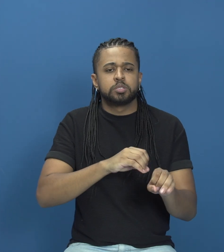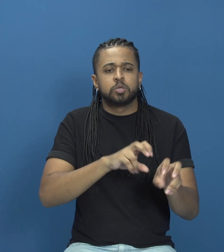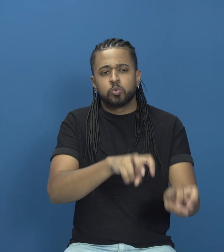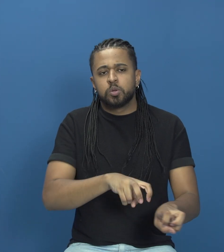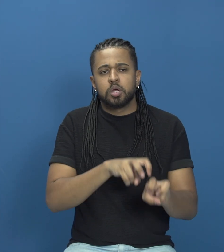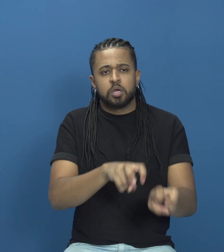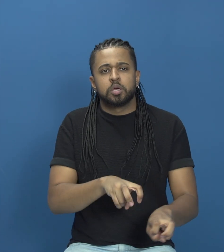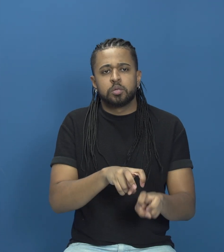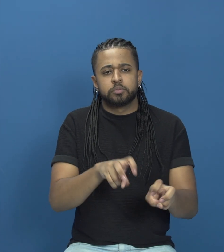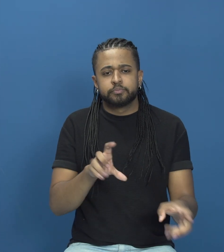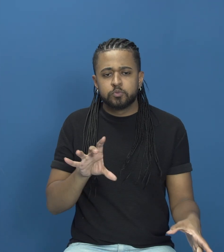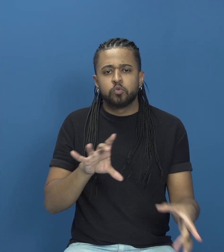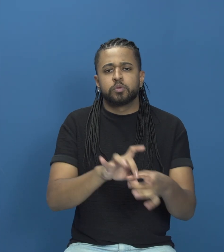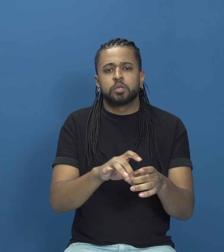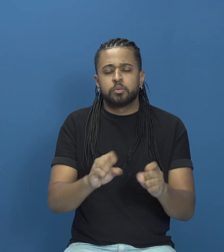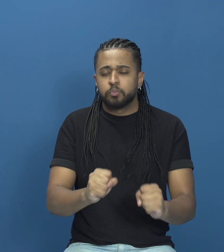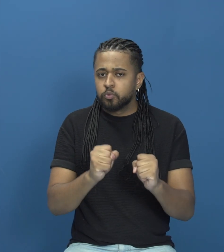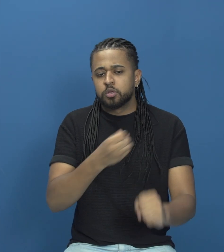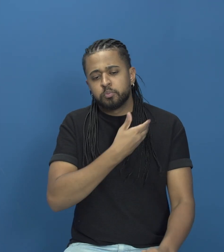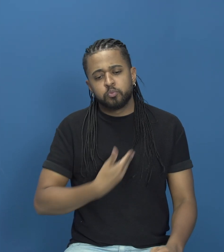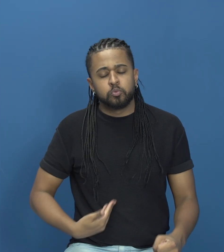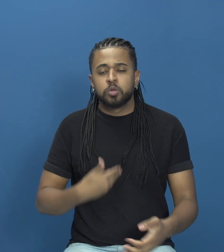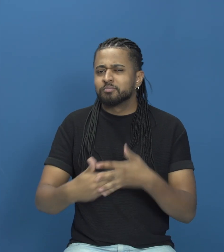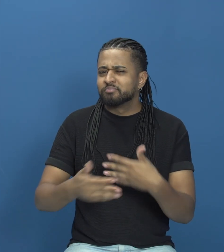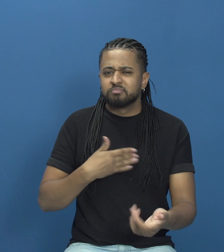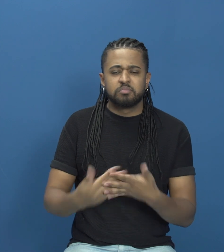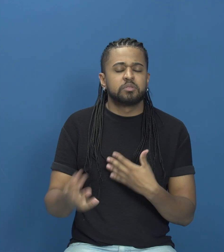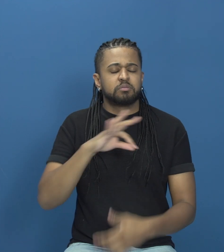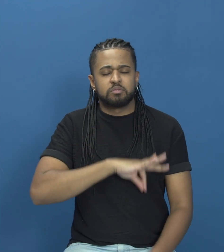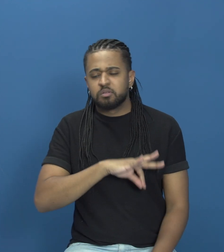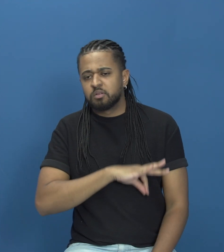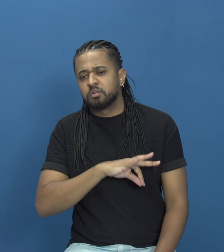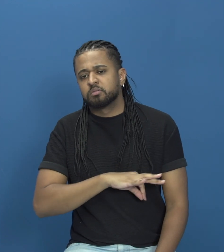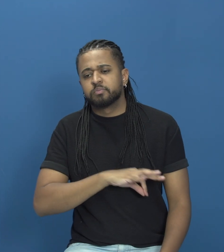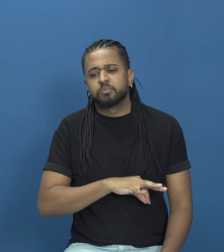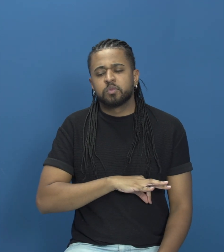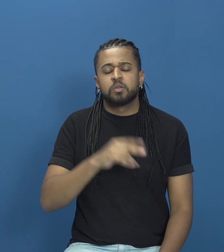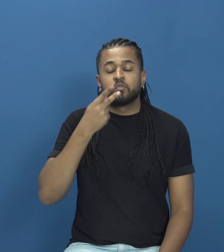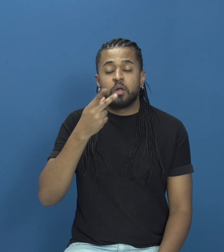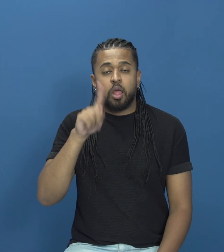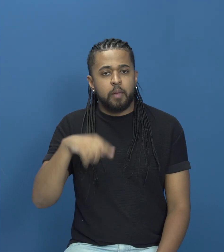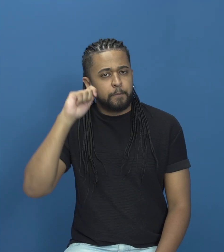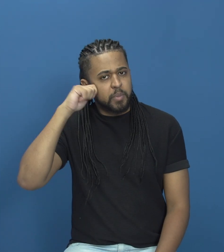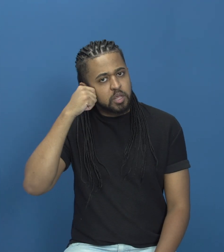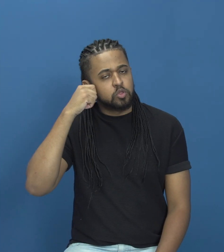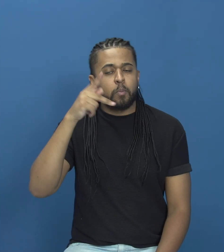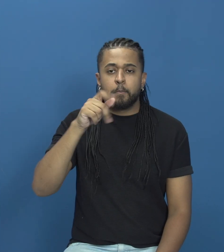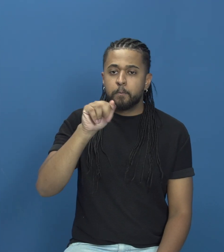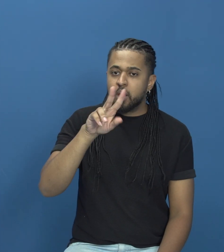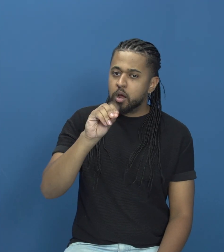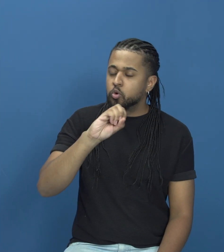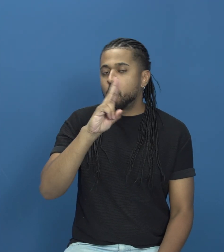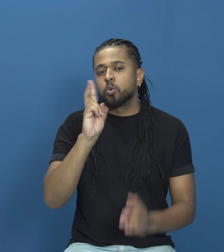campo, conveniadas com o poder público, independentemente de renda, que se autodeclarem pretos, pardos ou